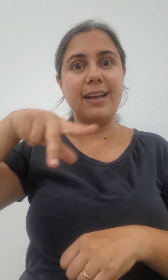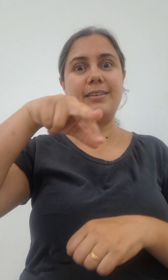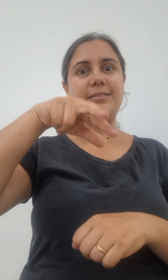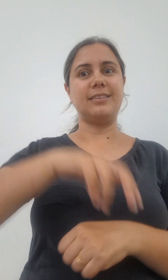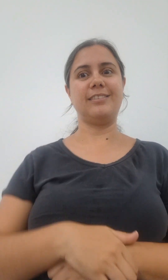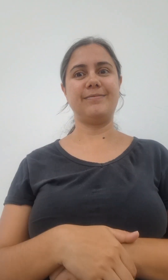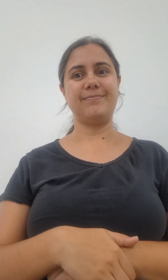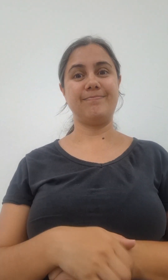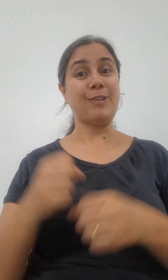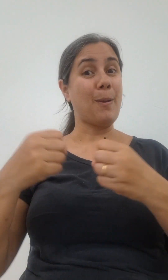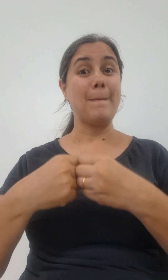anda.